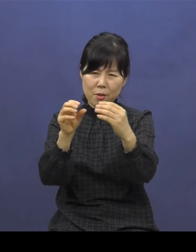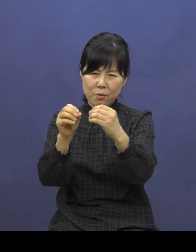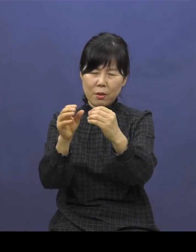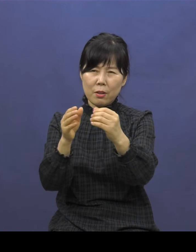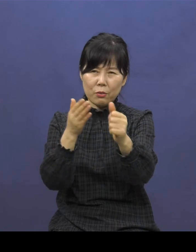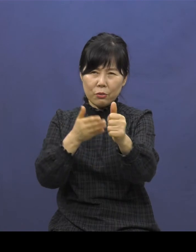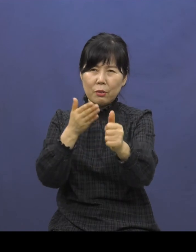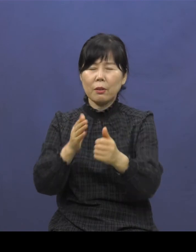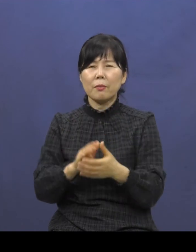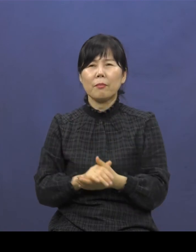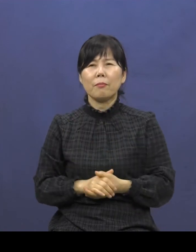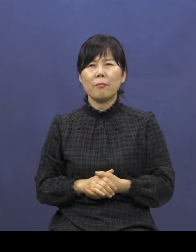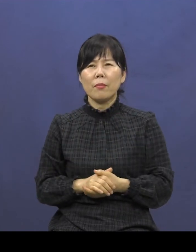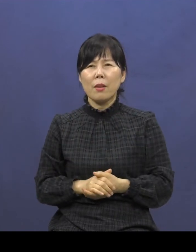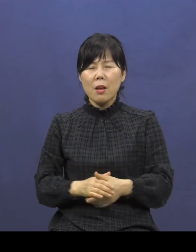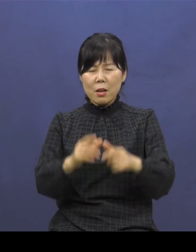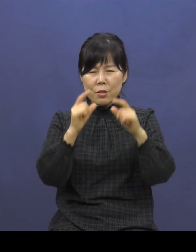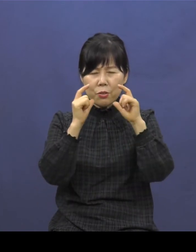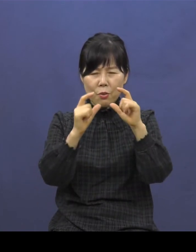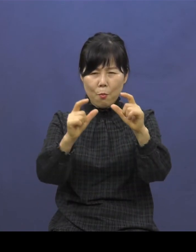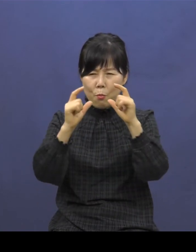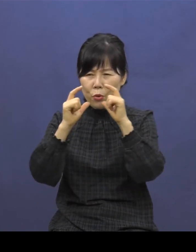서로 이야기하세요.